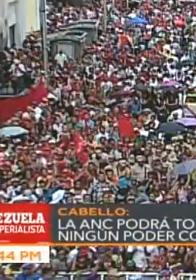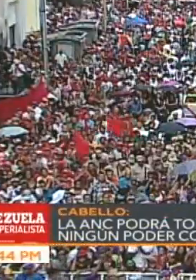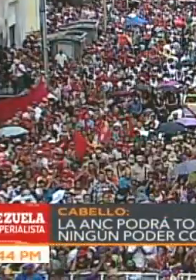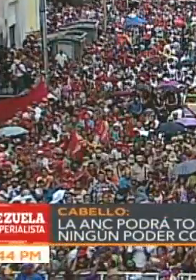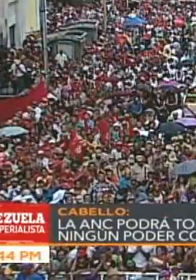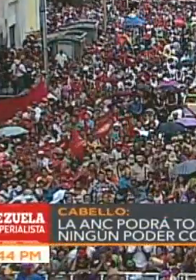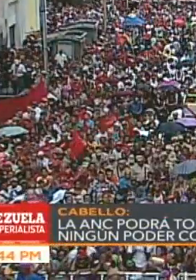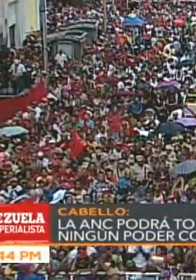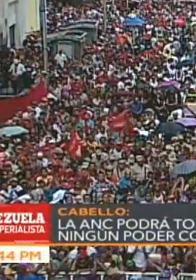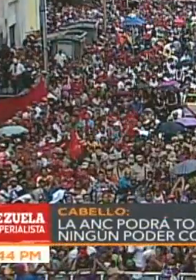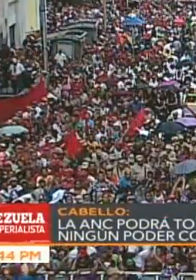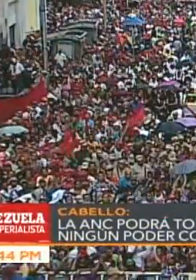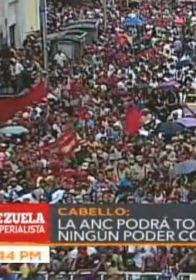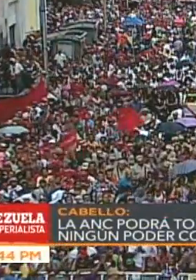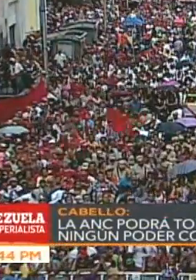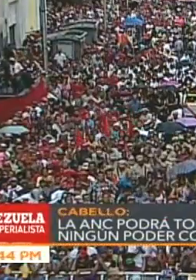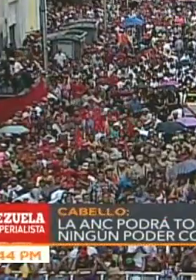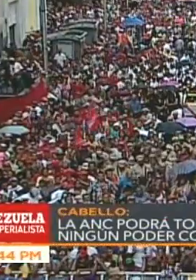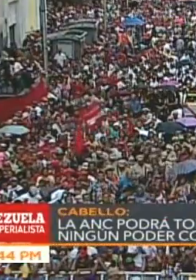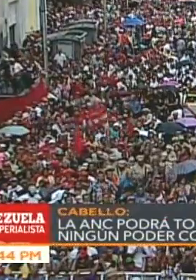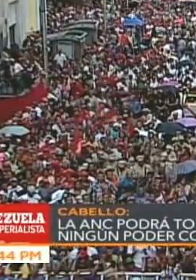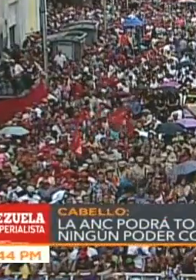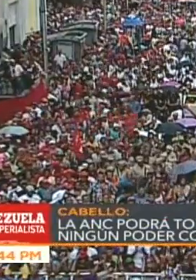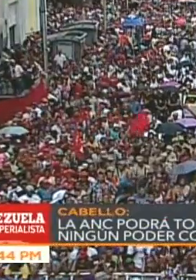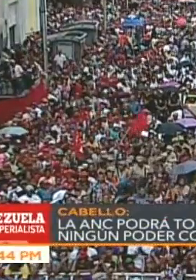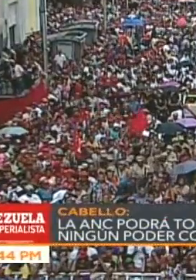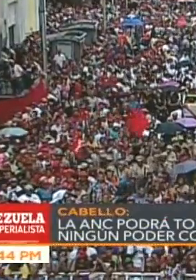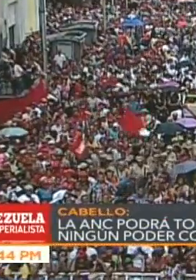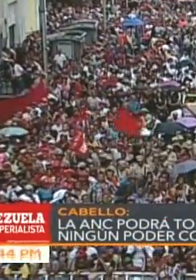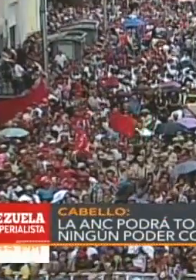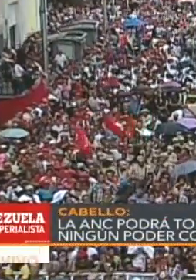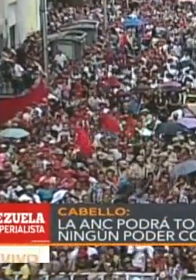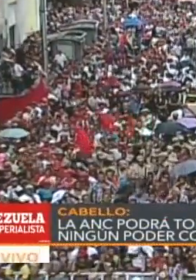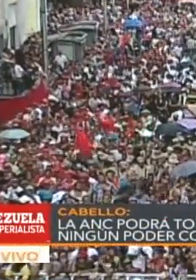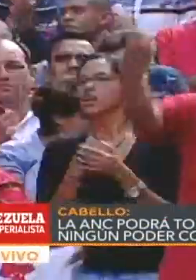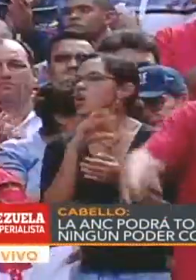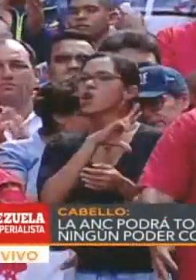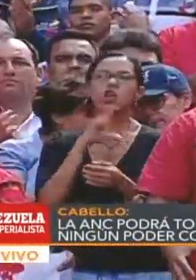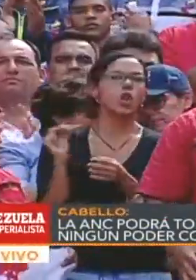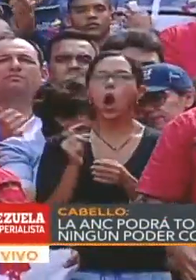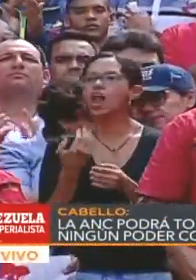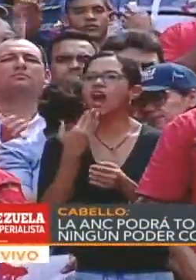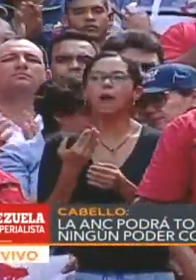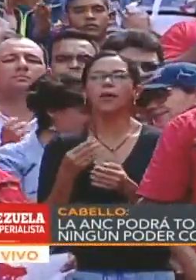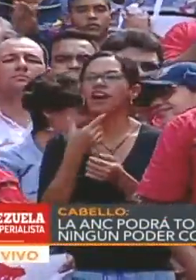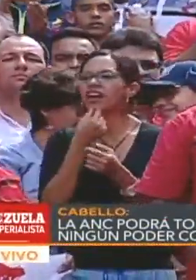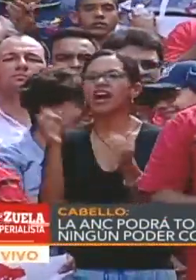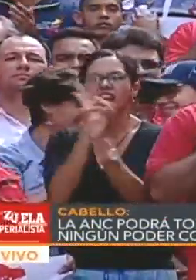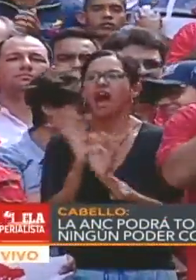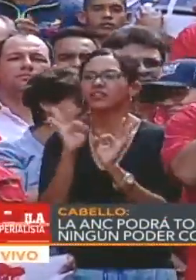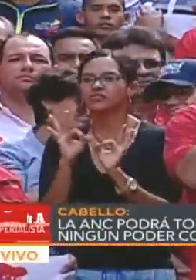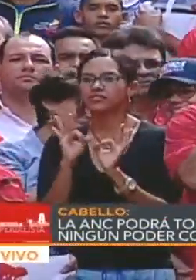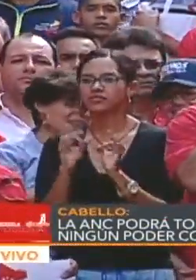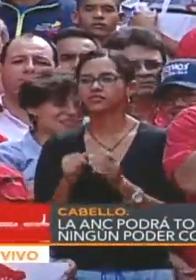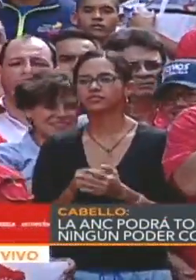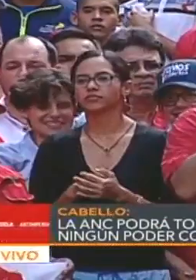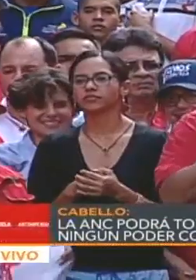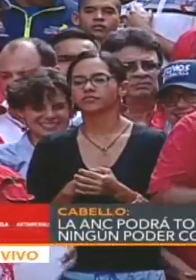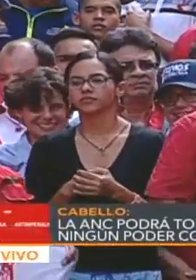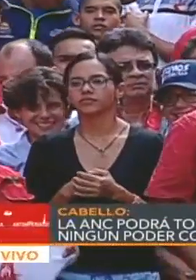Aquí va a haber justicia. No le vamos a comer chantajes a nadie.